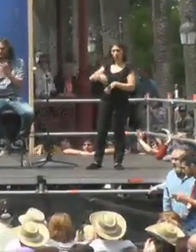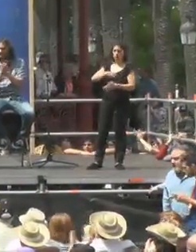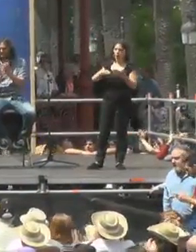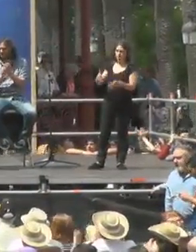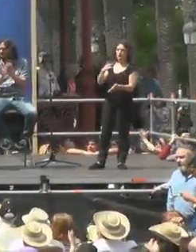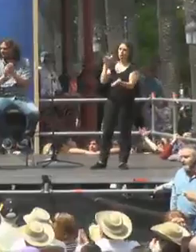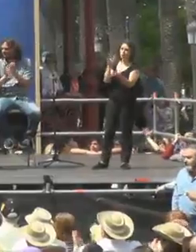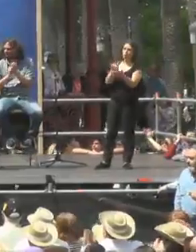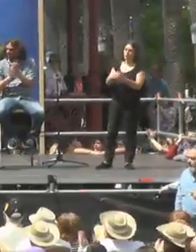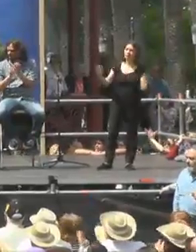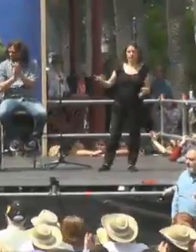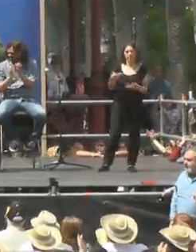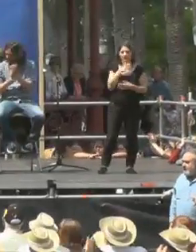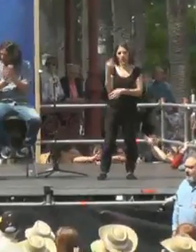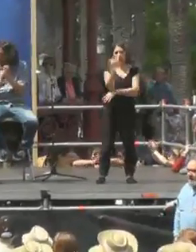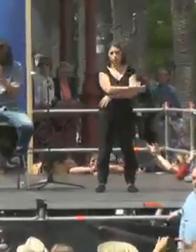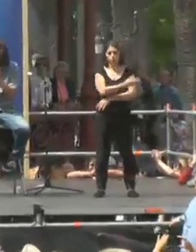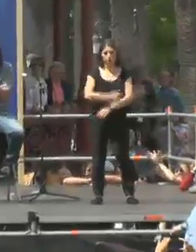Galicia. Adiante, Mónica.